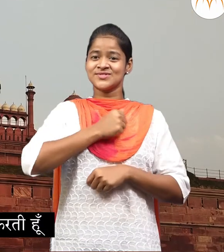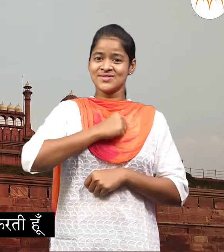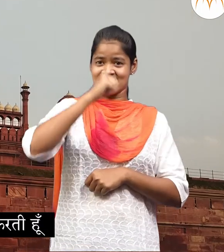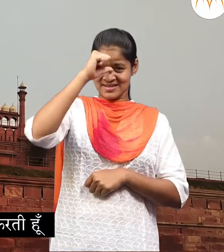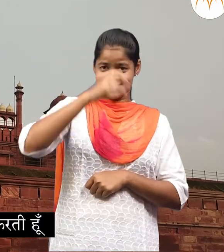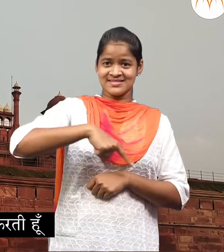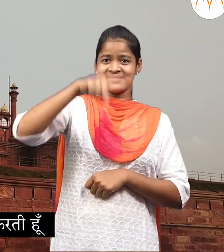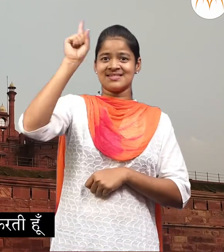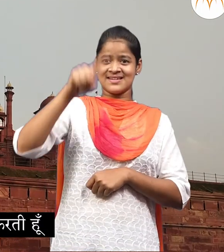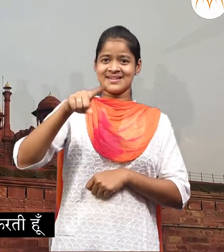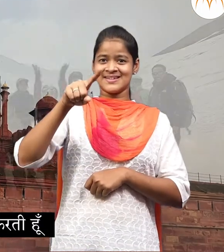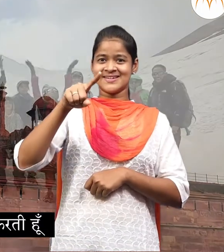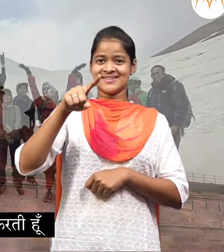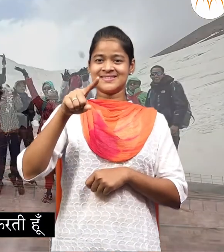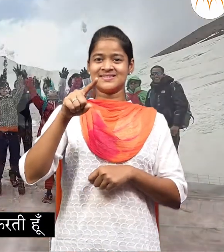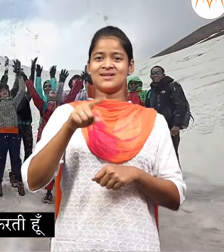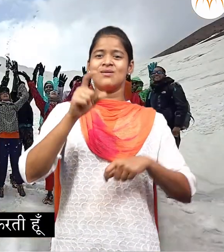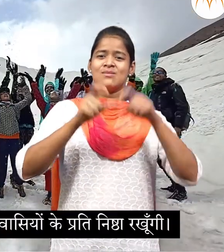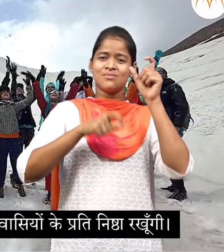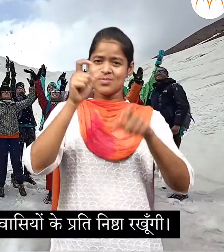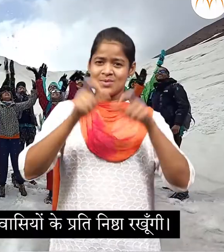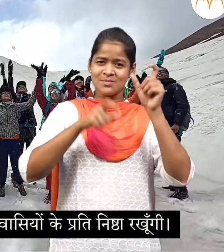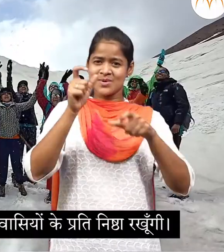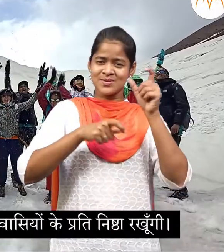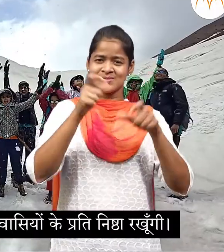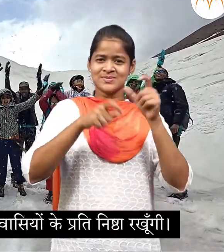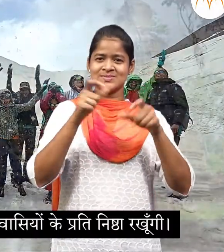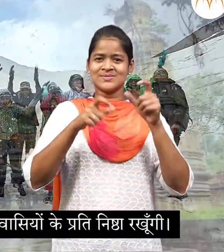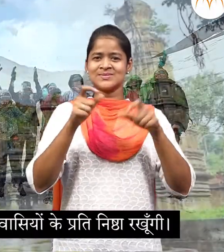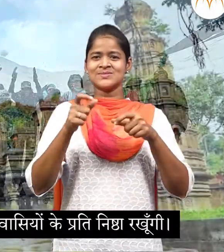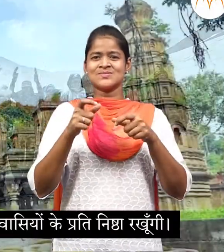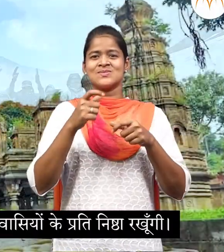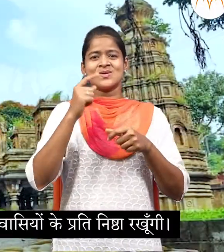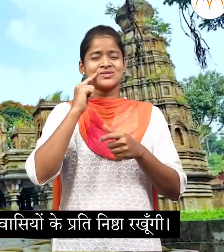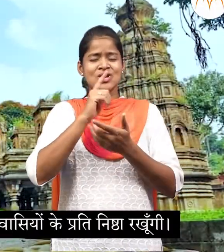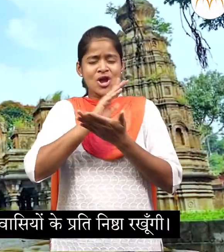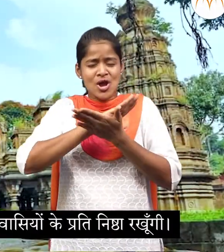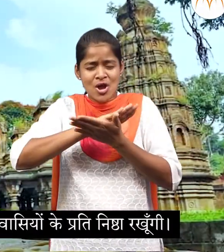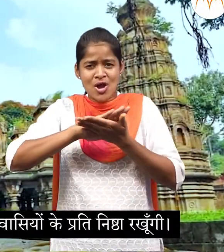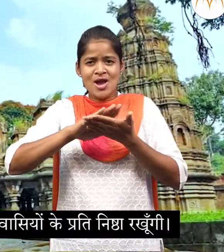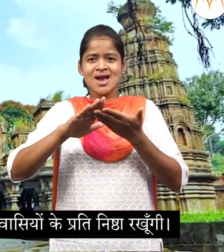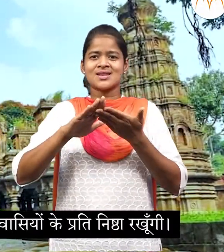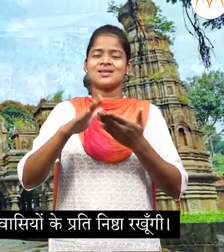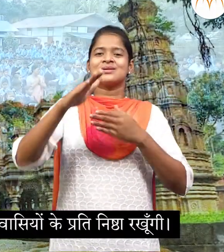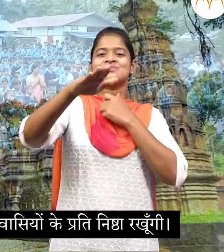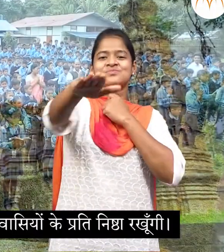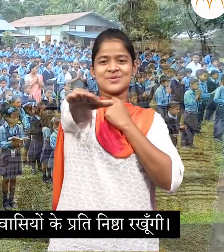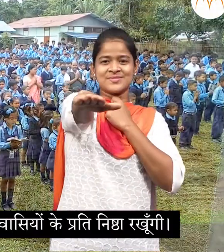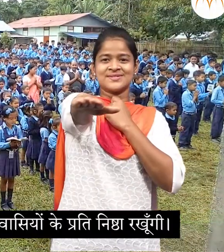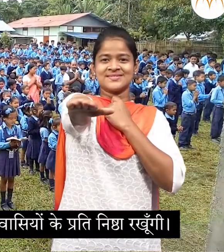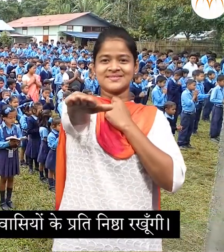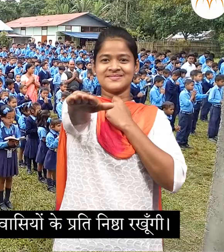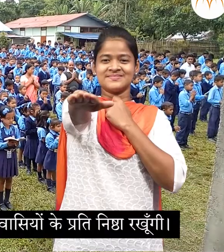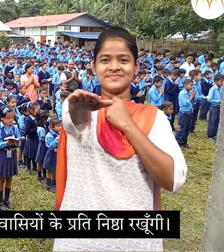मैं प्रतिज्ञा करती हूं कि मैं अपने देश और अपने देशवासियों के